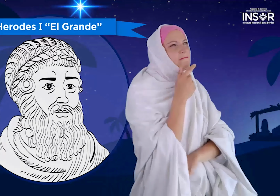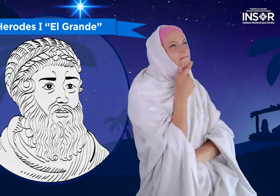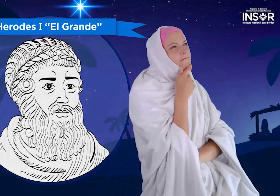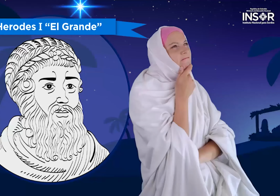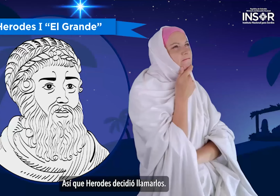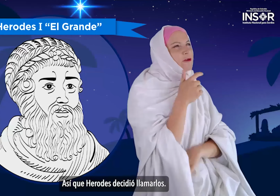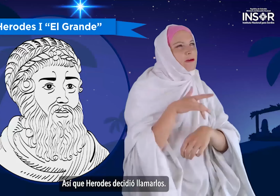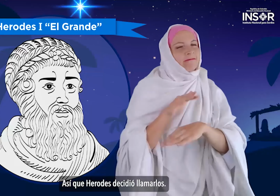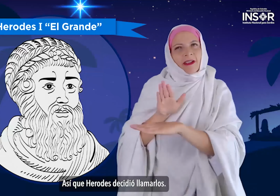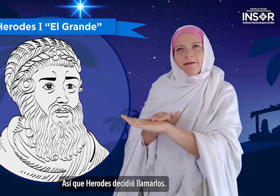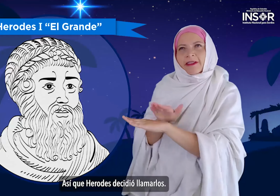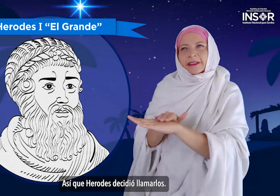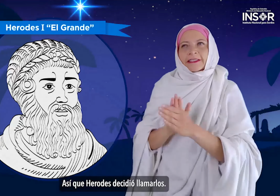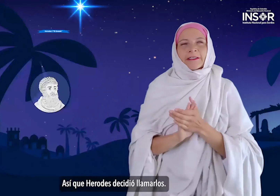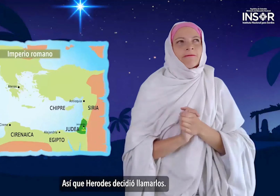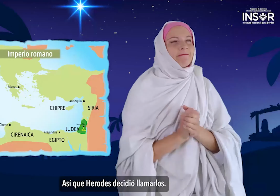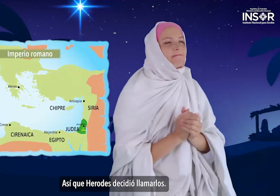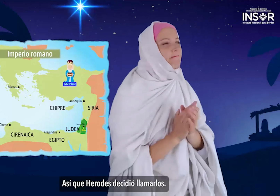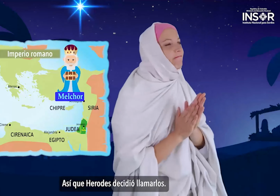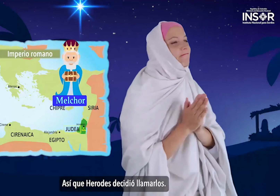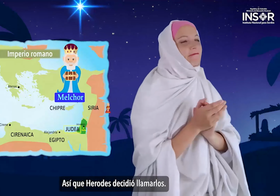Así que Herodes decidió llamarlos.